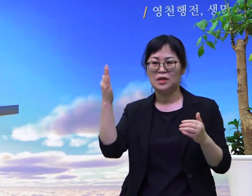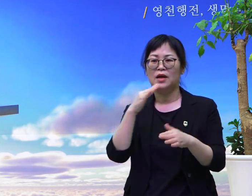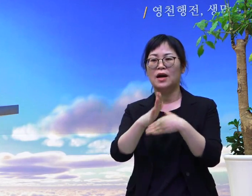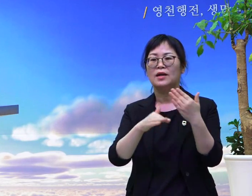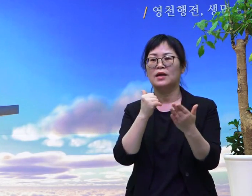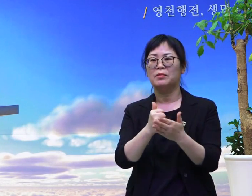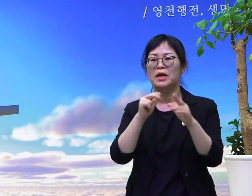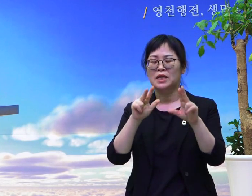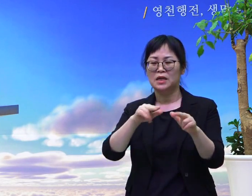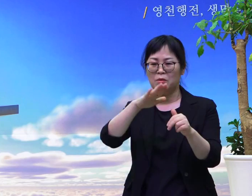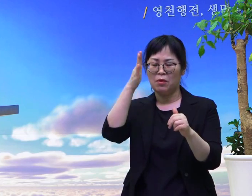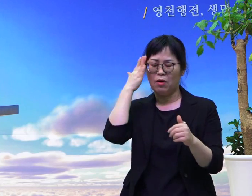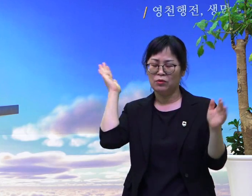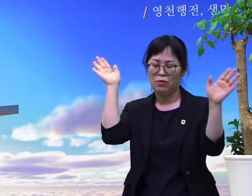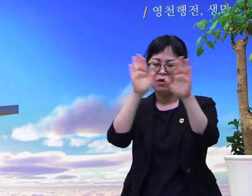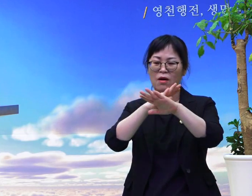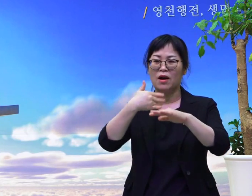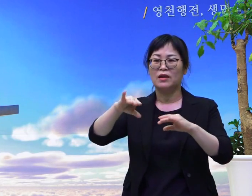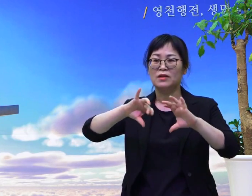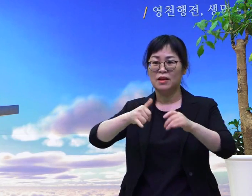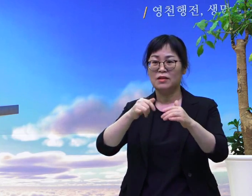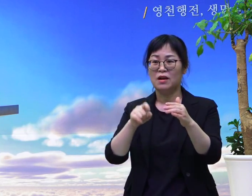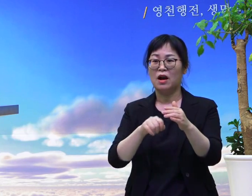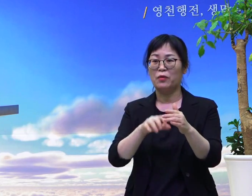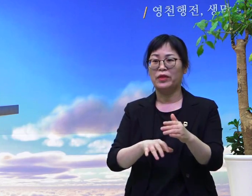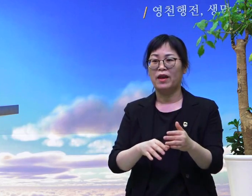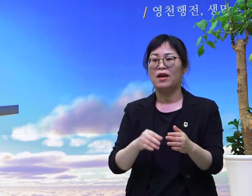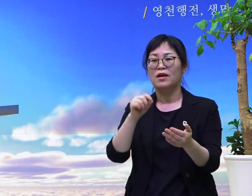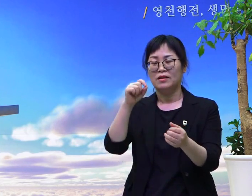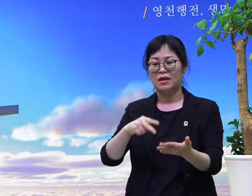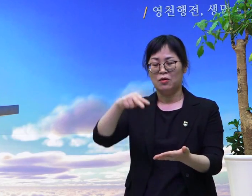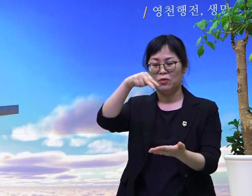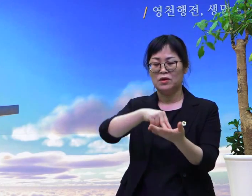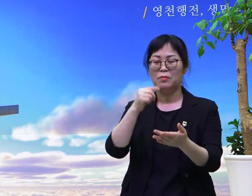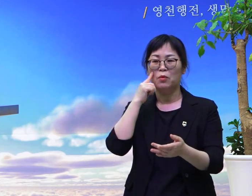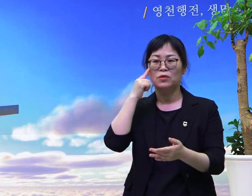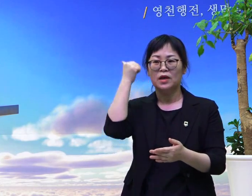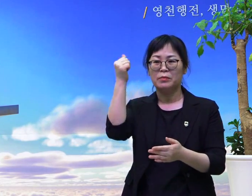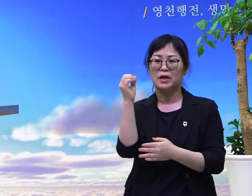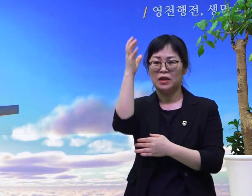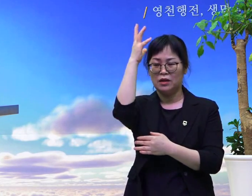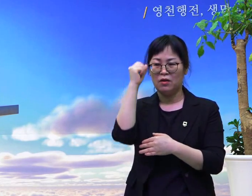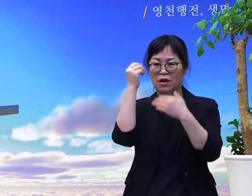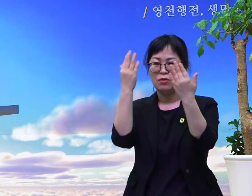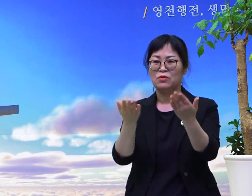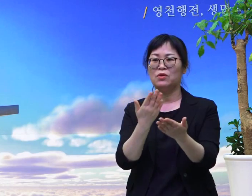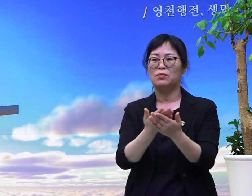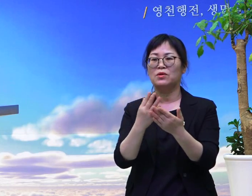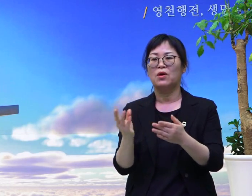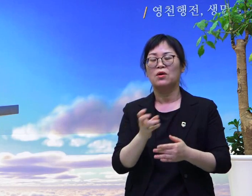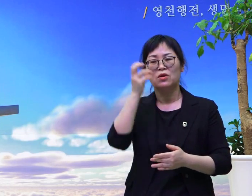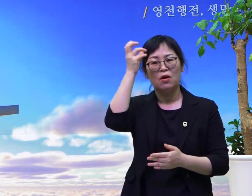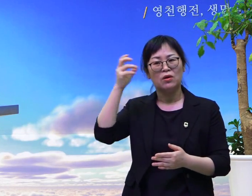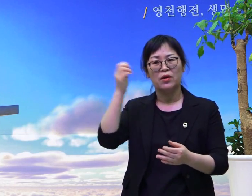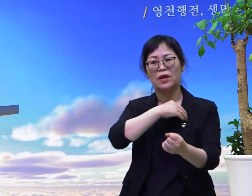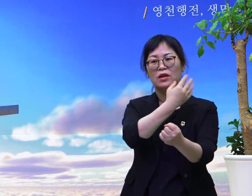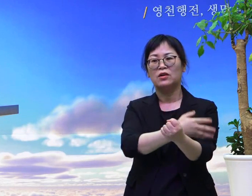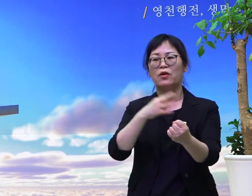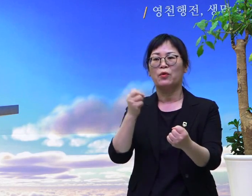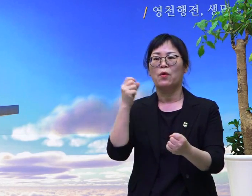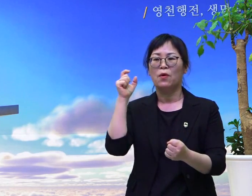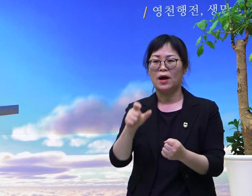어두워지는 세상에 특별히 세우신 목사님을 기억하여 주시옵소서. 성령의 능력으로 강하게